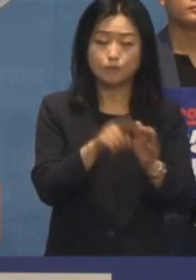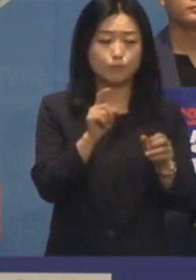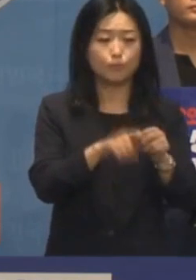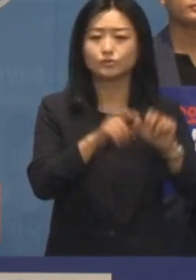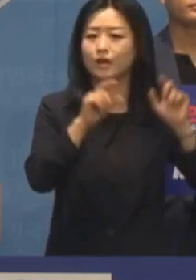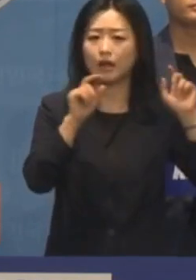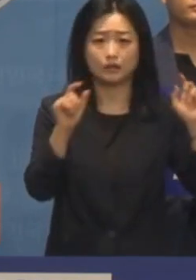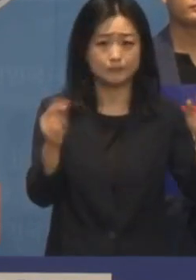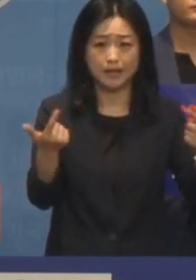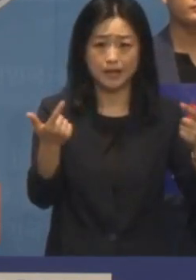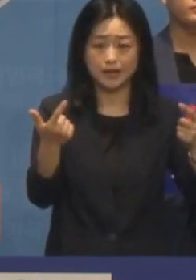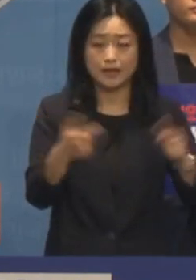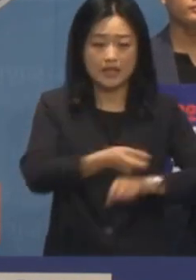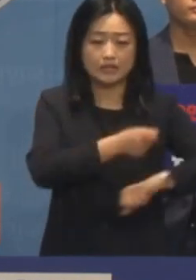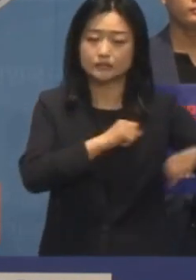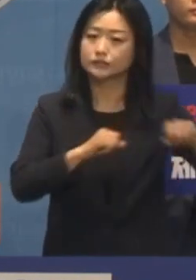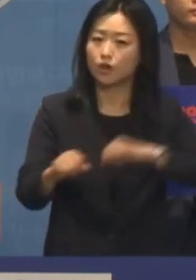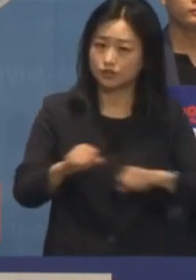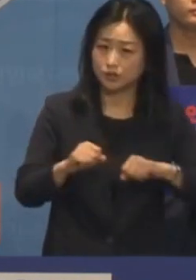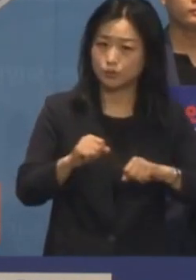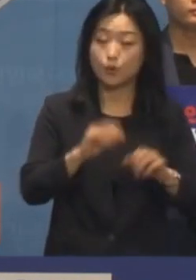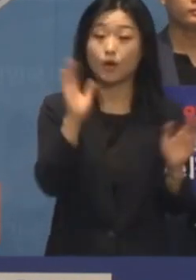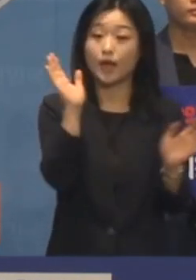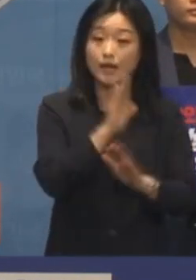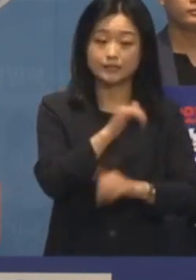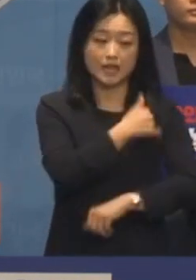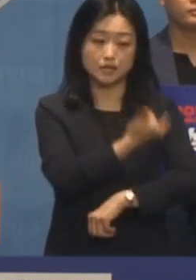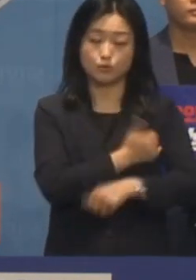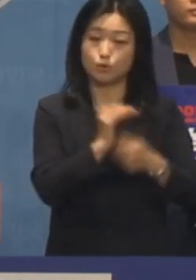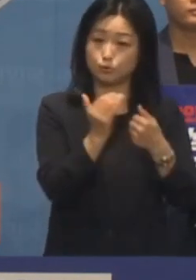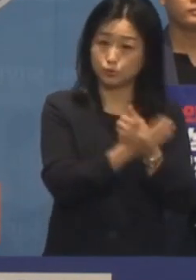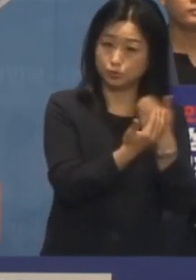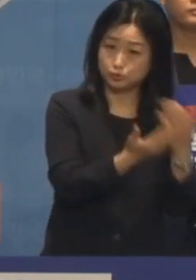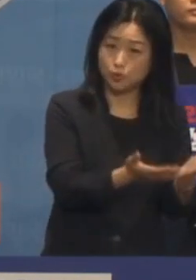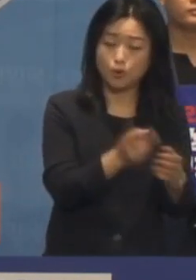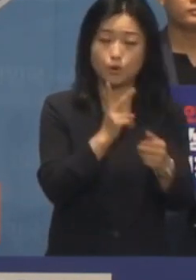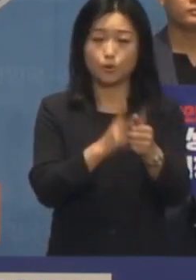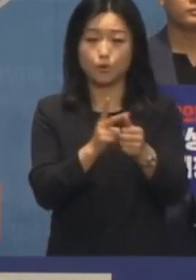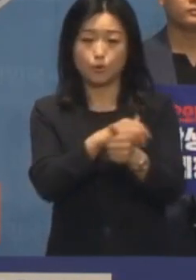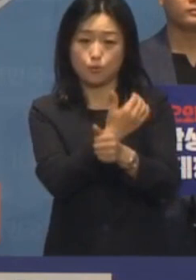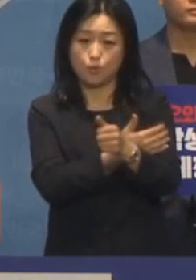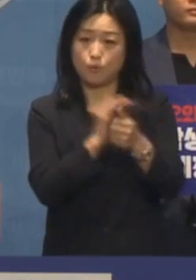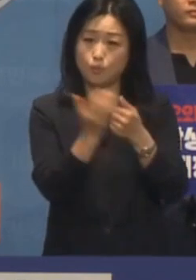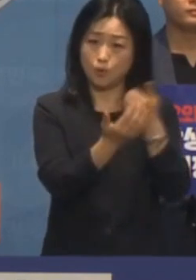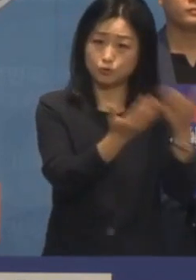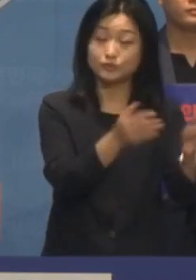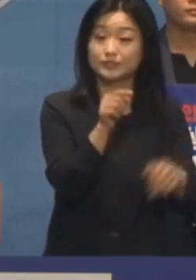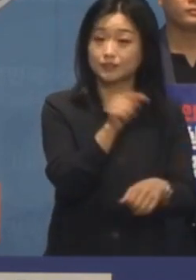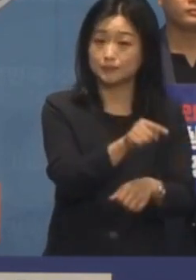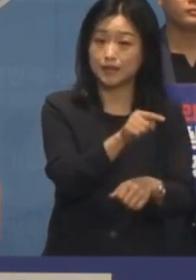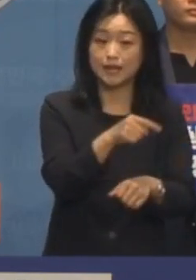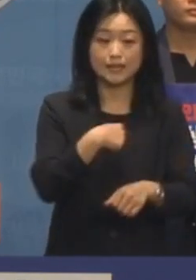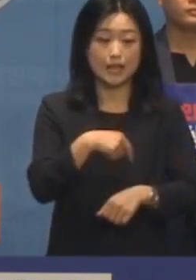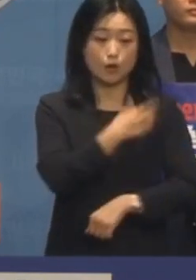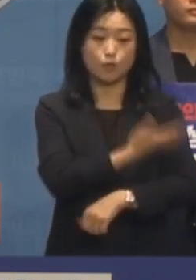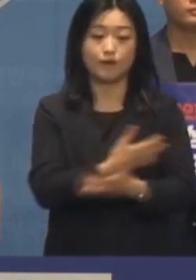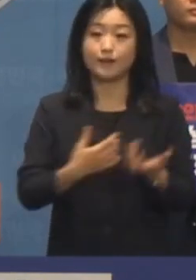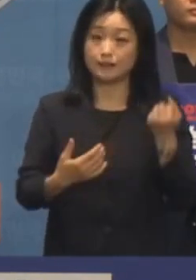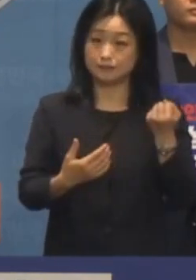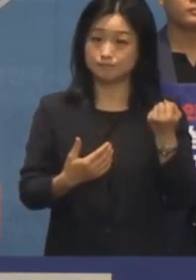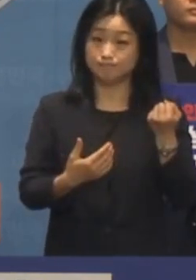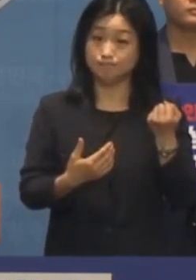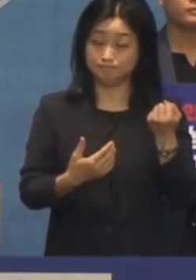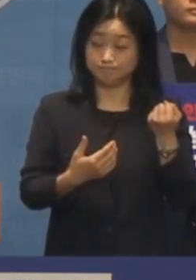의미의 학생인권의 달성과 충분한 교권의 존중을 위한 발돋움이라고 생각합니다. 자신의 권리를 충분히